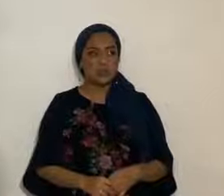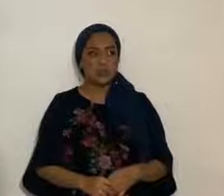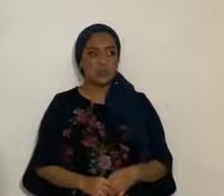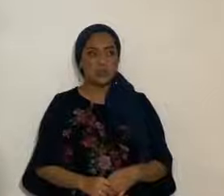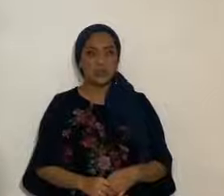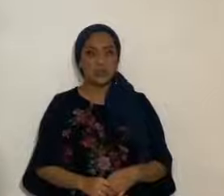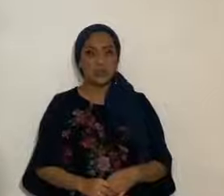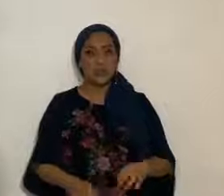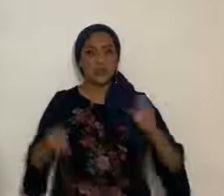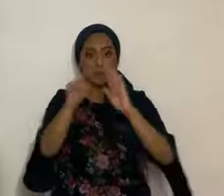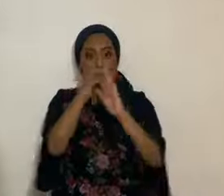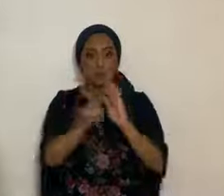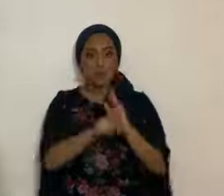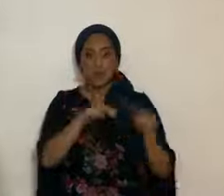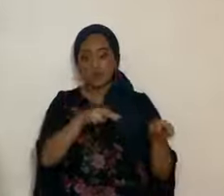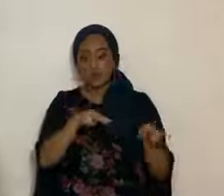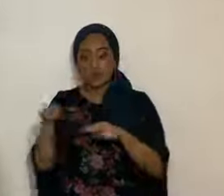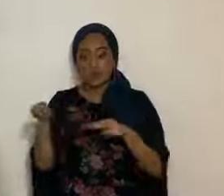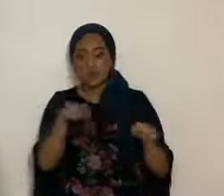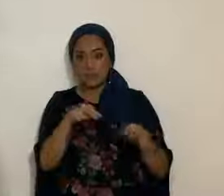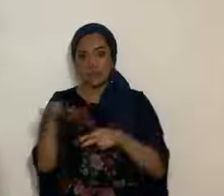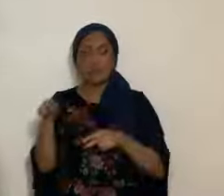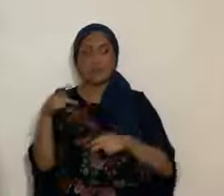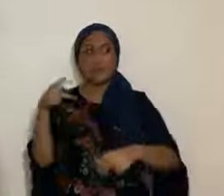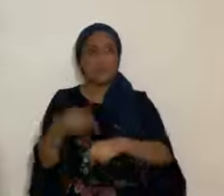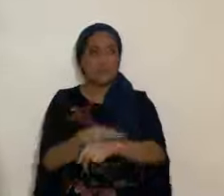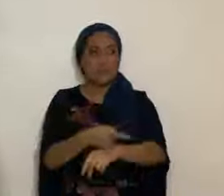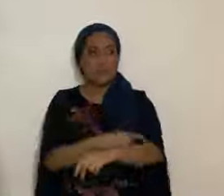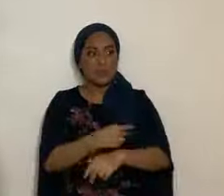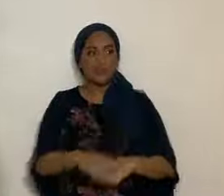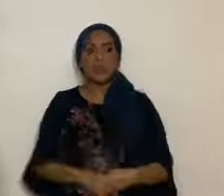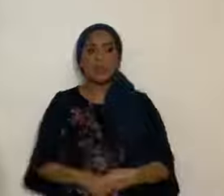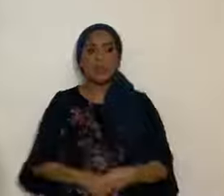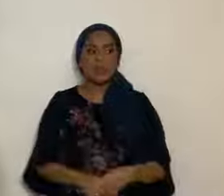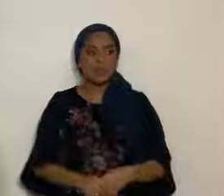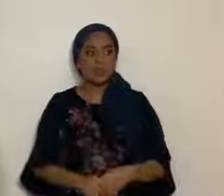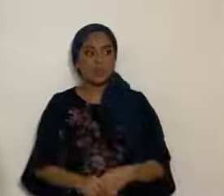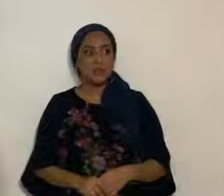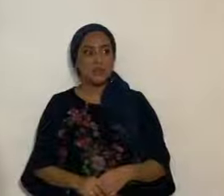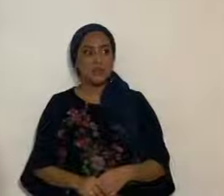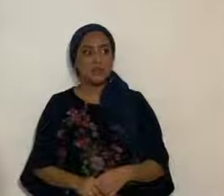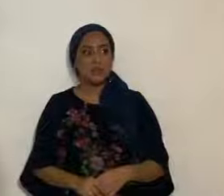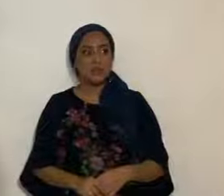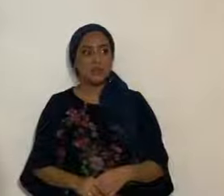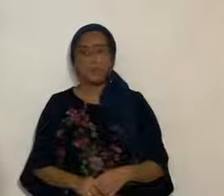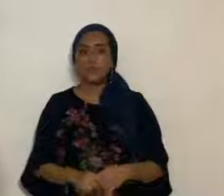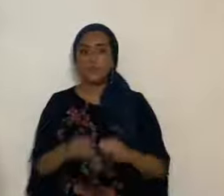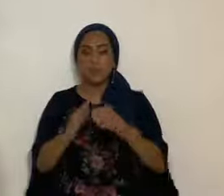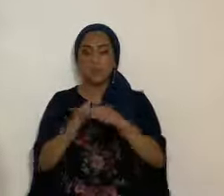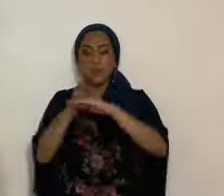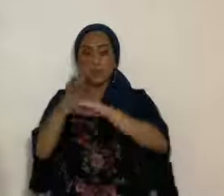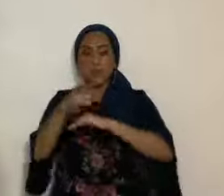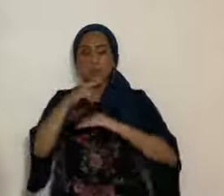Apacentando Moisés las ovejas de Jitro, su suegro, Cohen de Madián, llevó las ovejas a través del desierto y llegó hasta